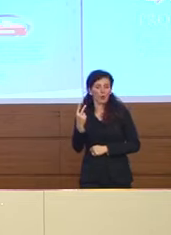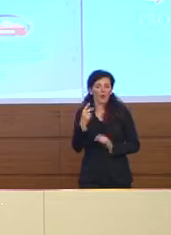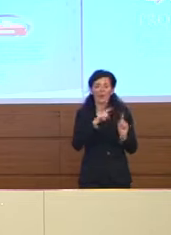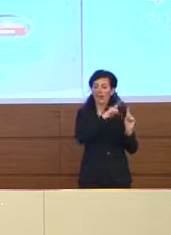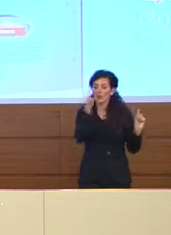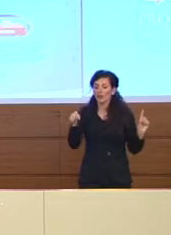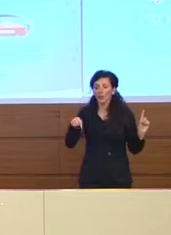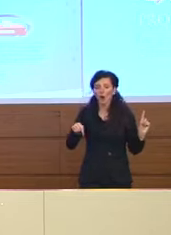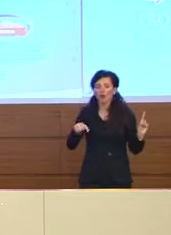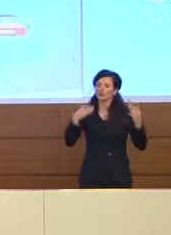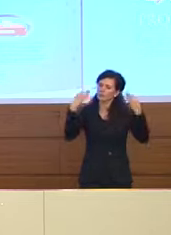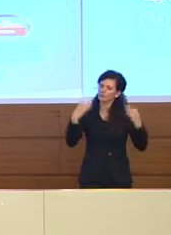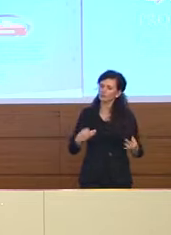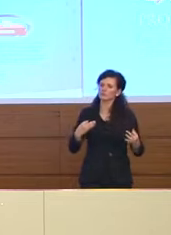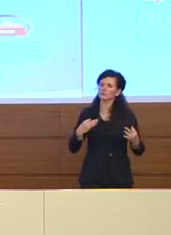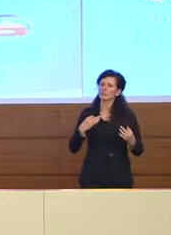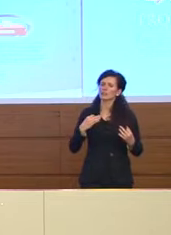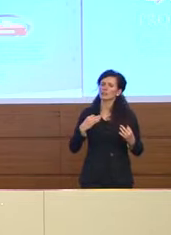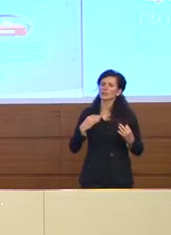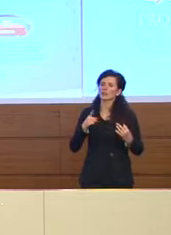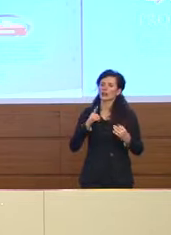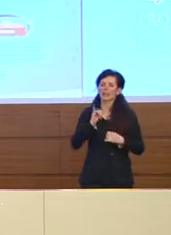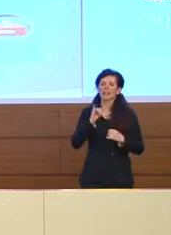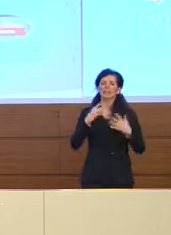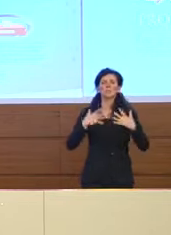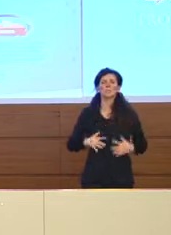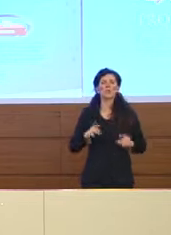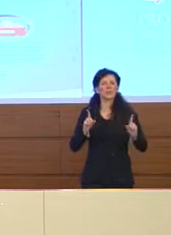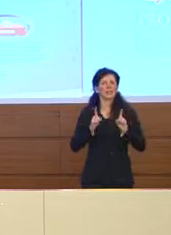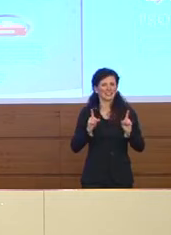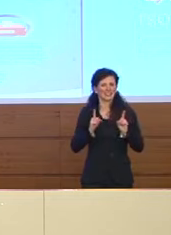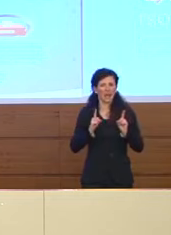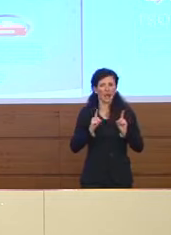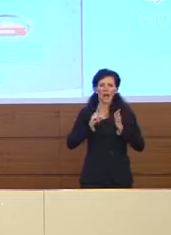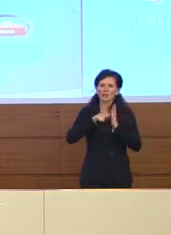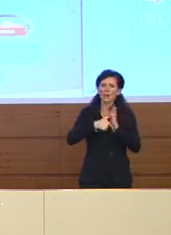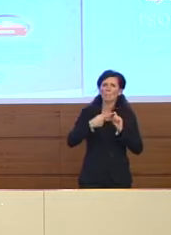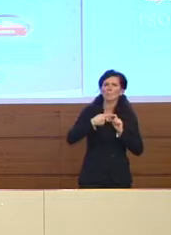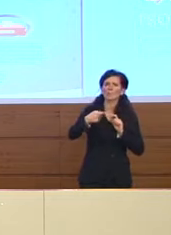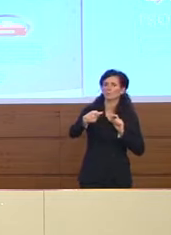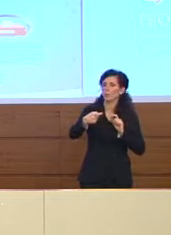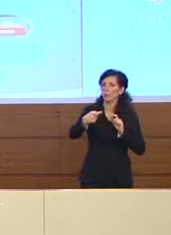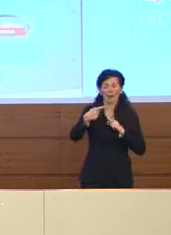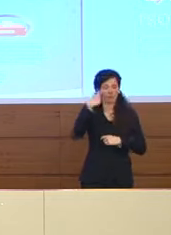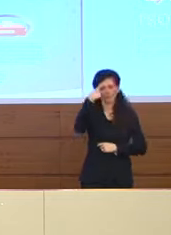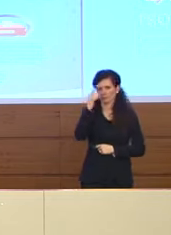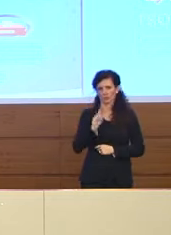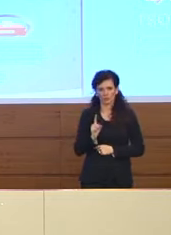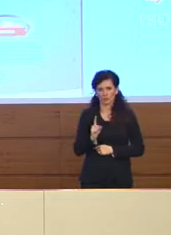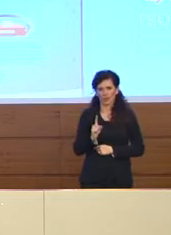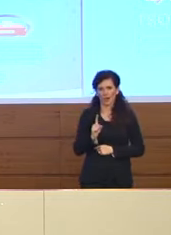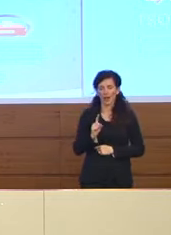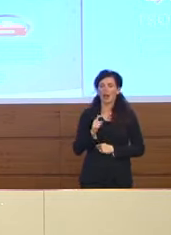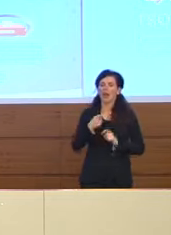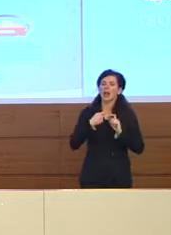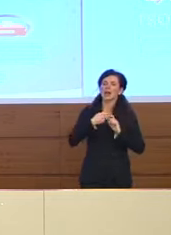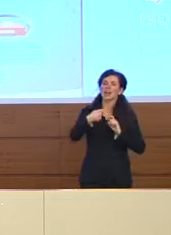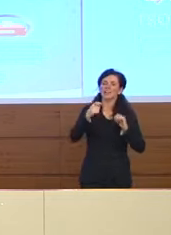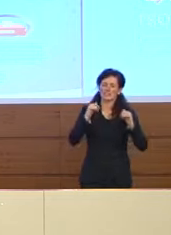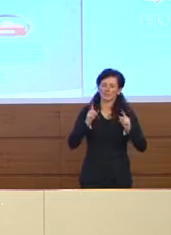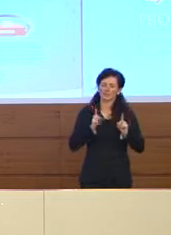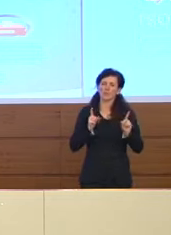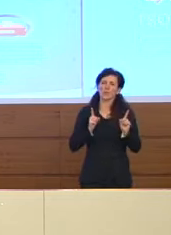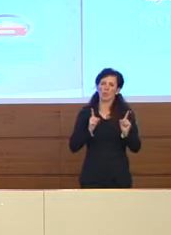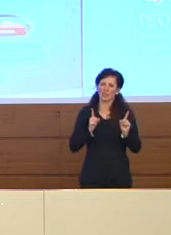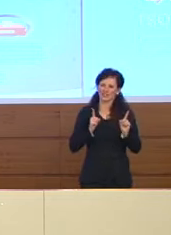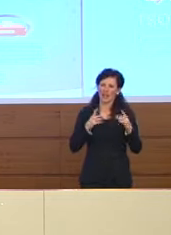su quanto dura l'immunità protettiva in soggetti che di fatto